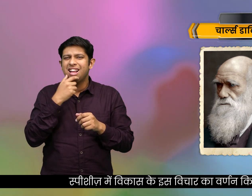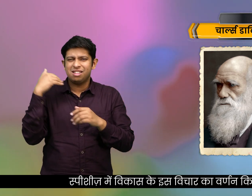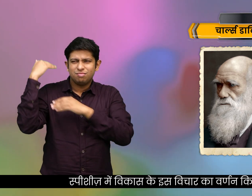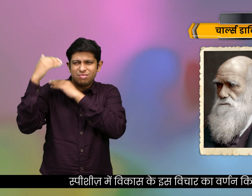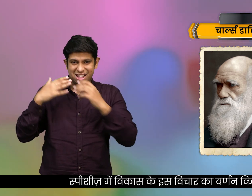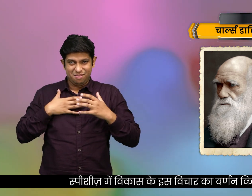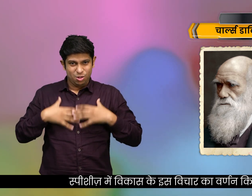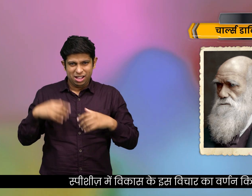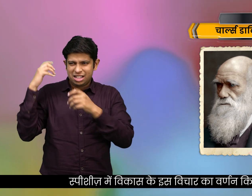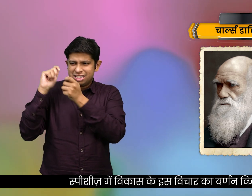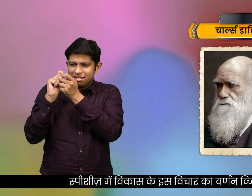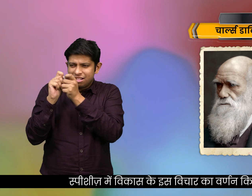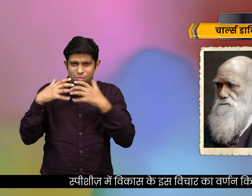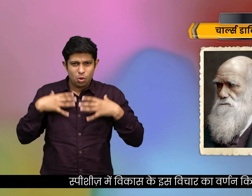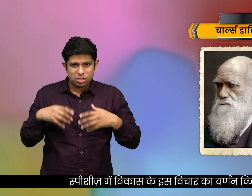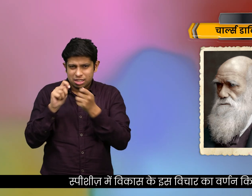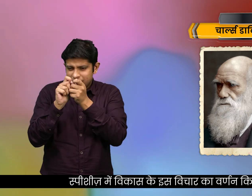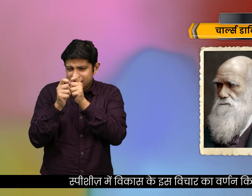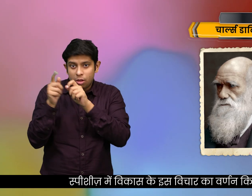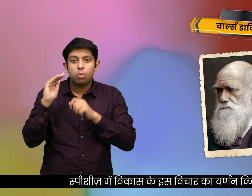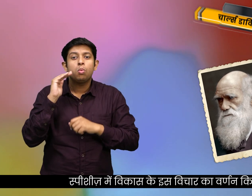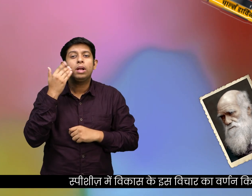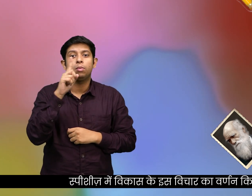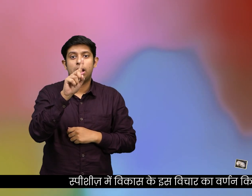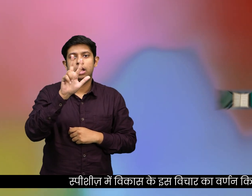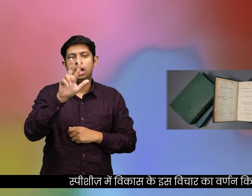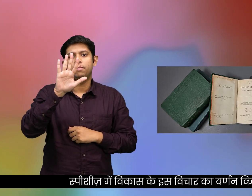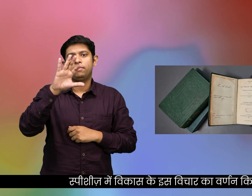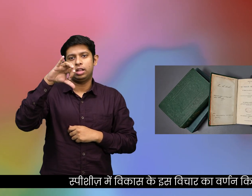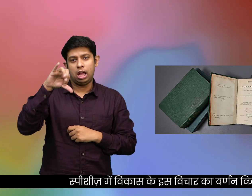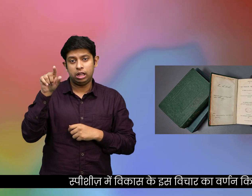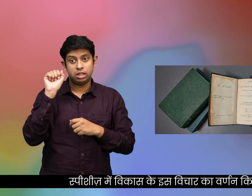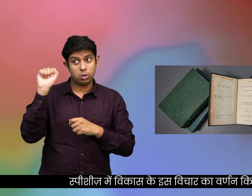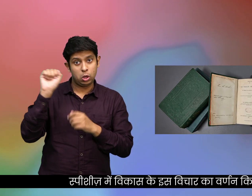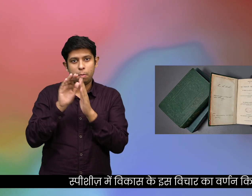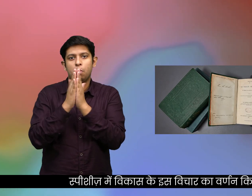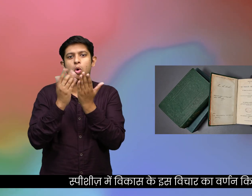ऑफ स्पीशीज में विकास के इस विचार का वर्णन किया था।